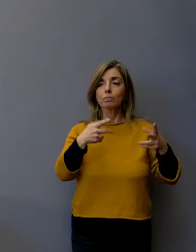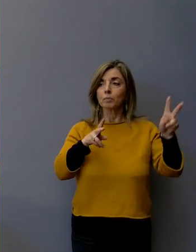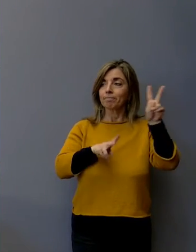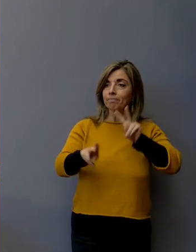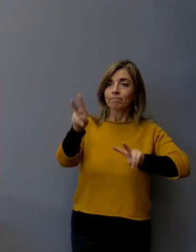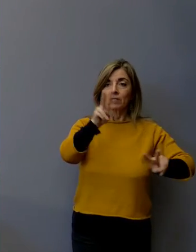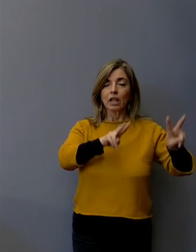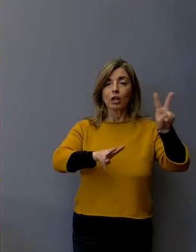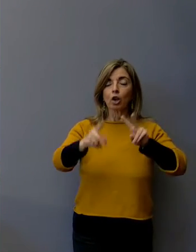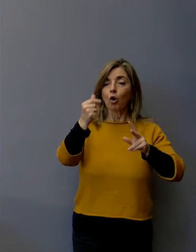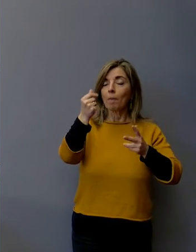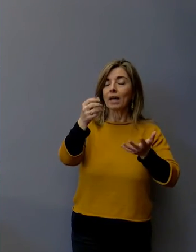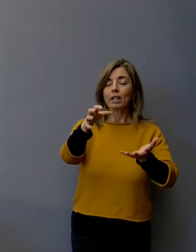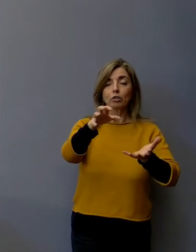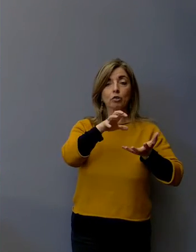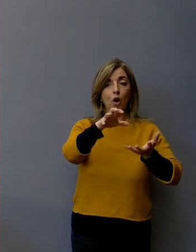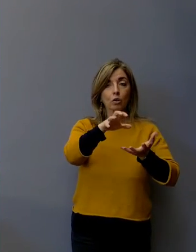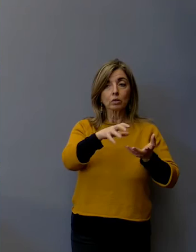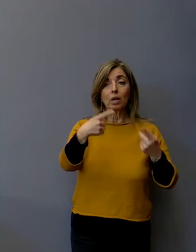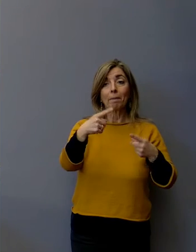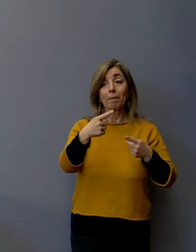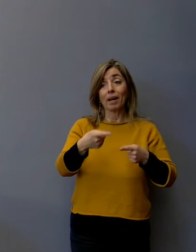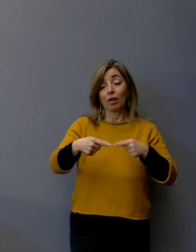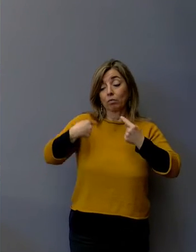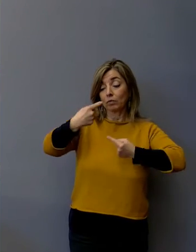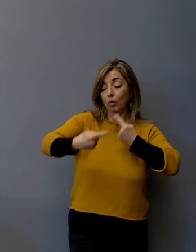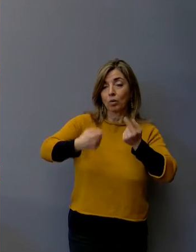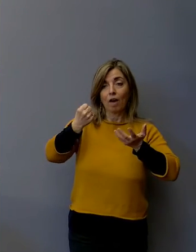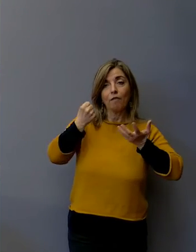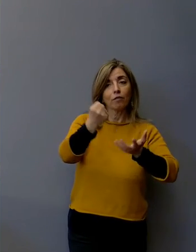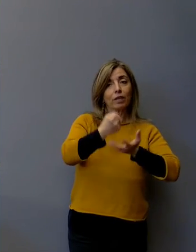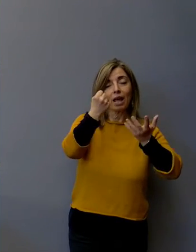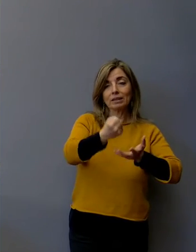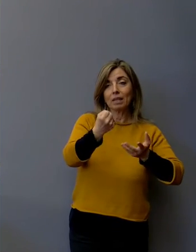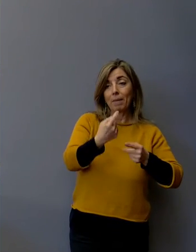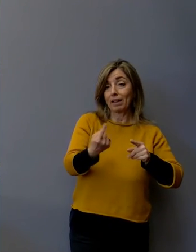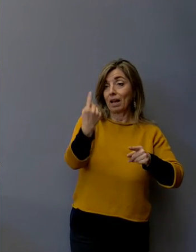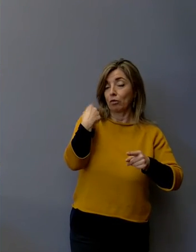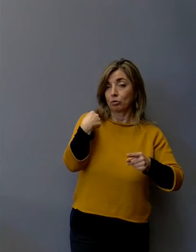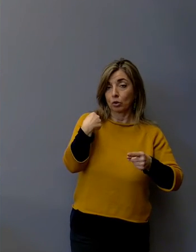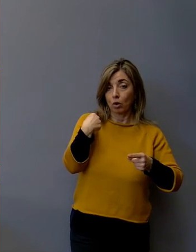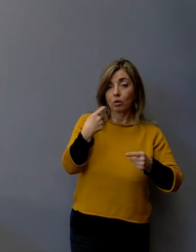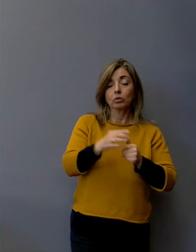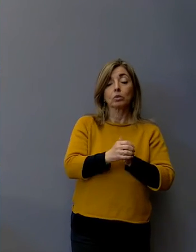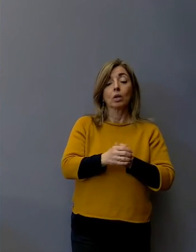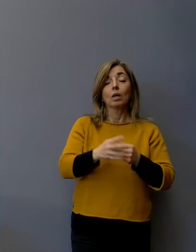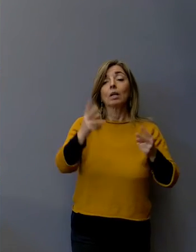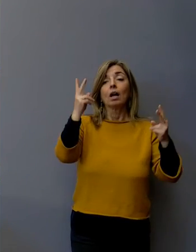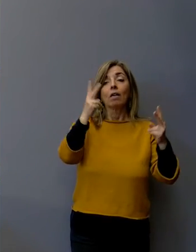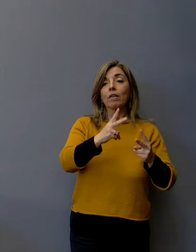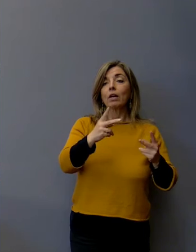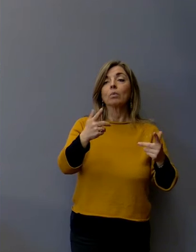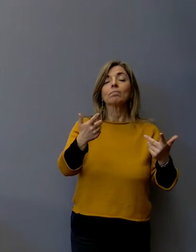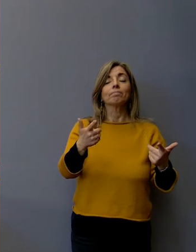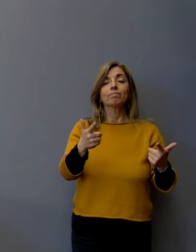quello che è stato finanziato l'anno scorso e l'anno precedente senza però farsi carico del cambiamento è dettato dall'emergenza sanitaria